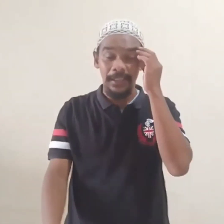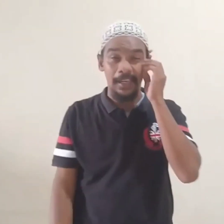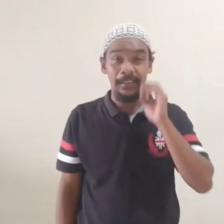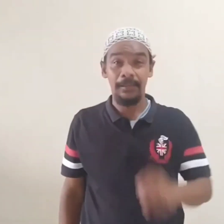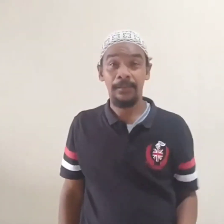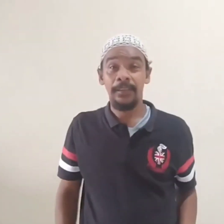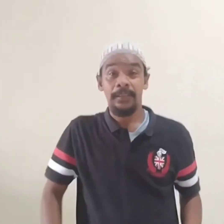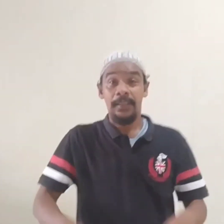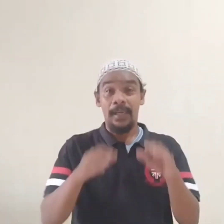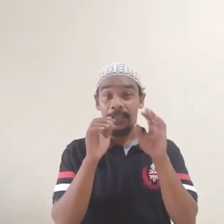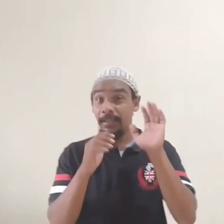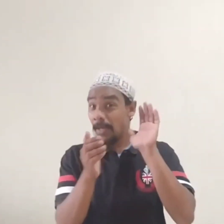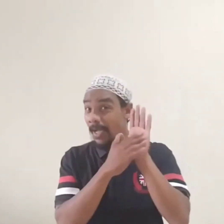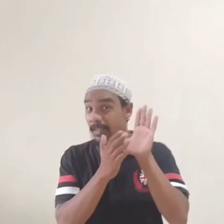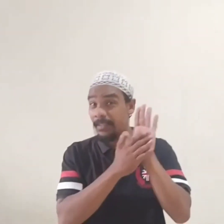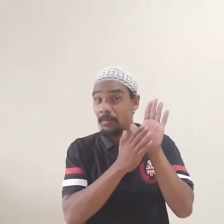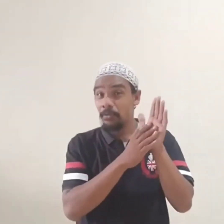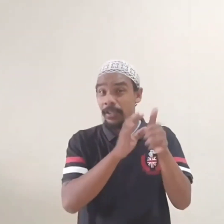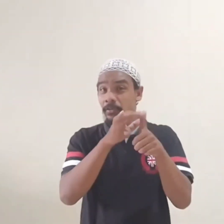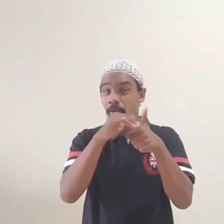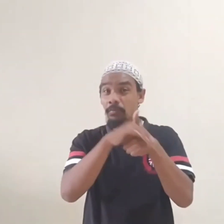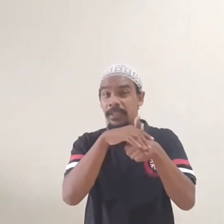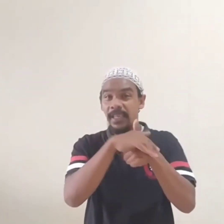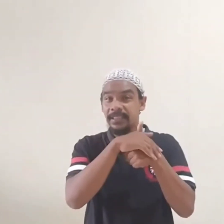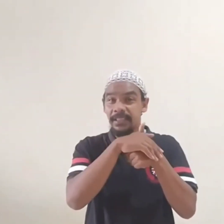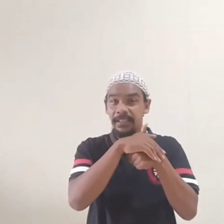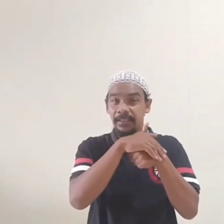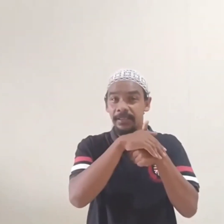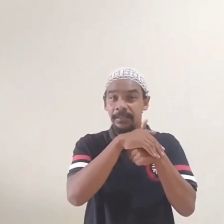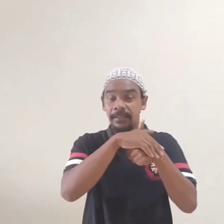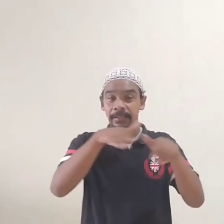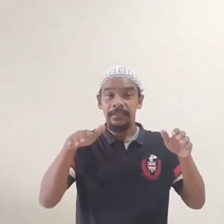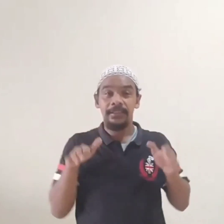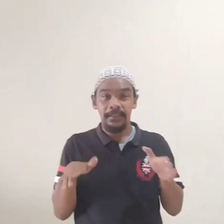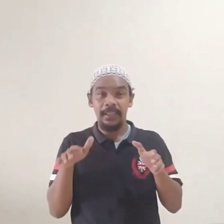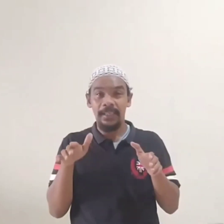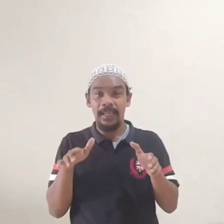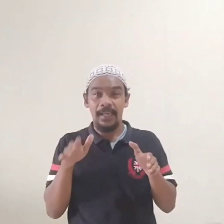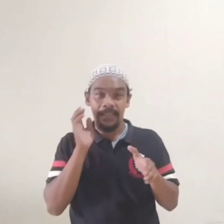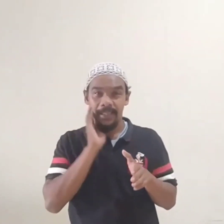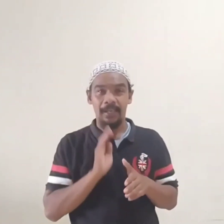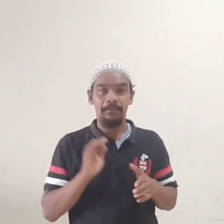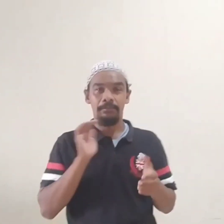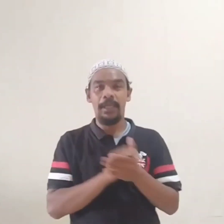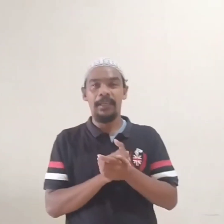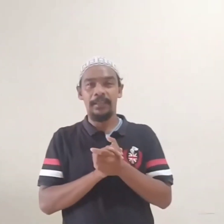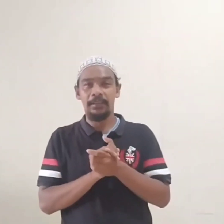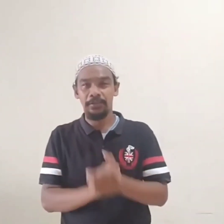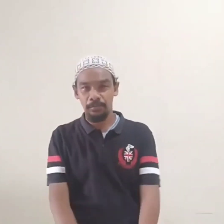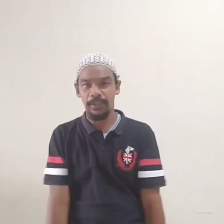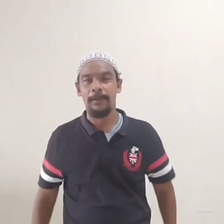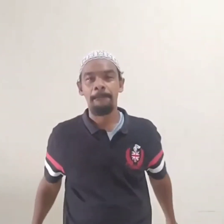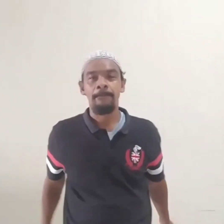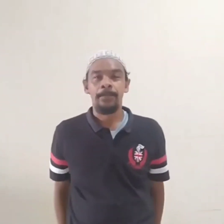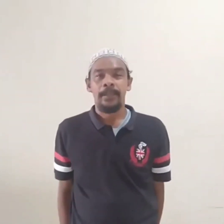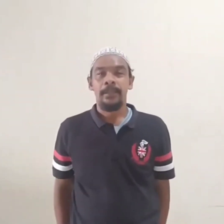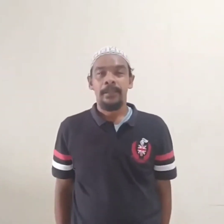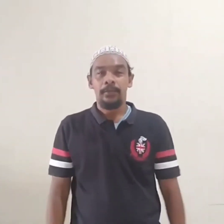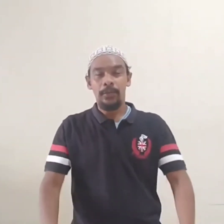renang, ada lima hal yang digabung, yaitu kombinasi gaya renang. Baik anak-anak semuanya,